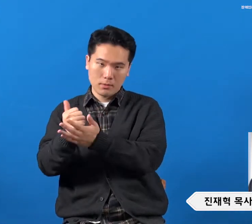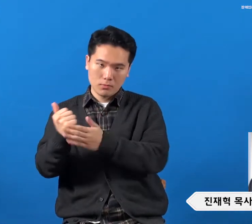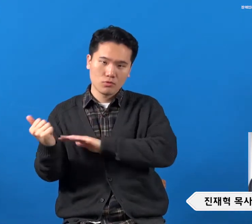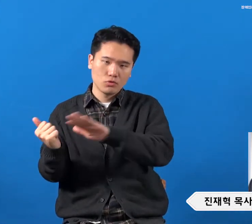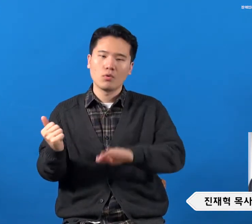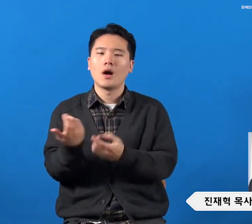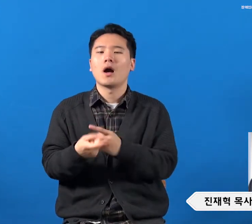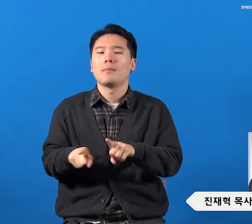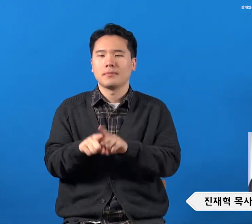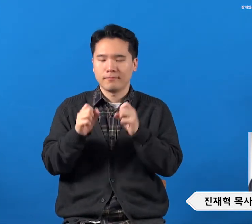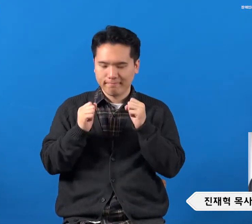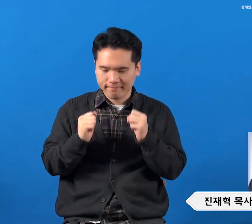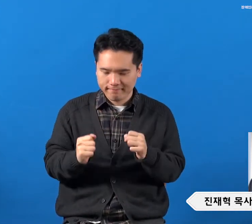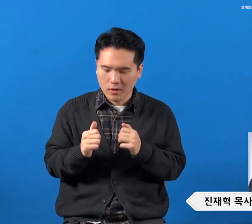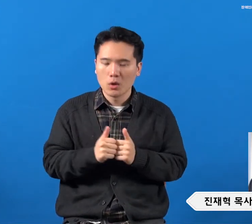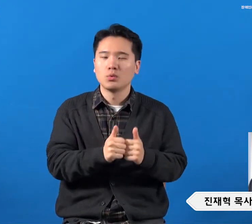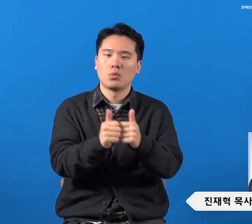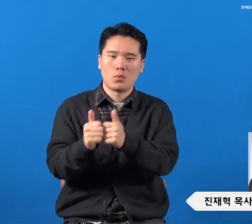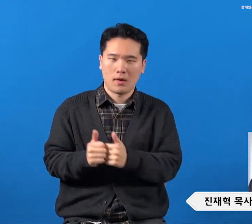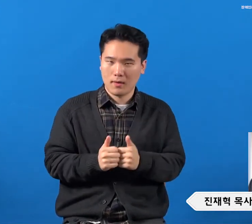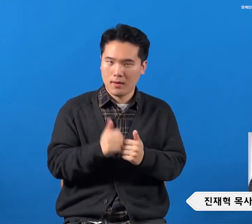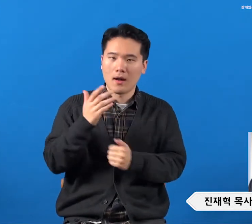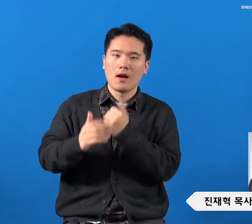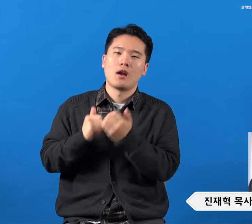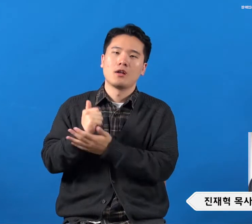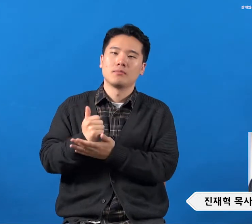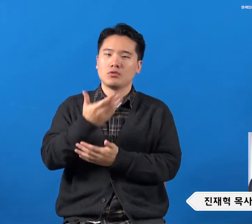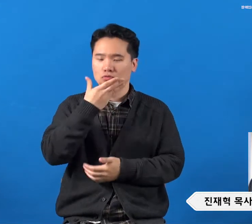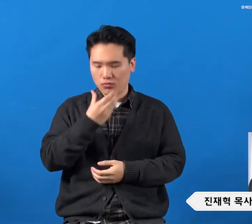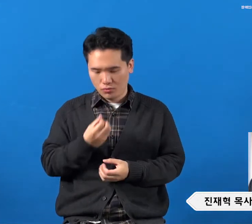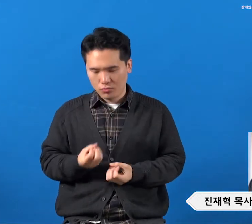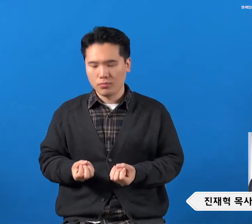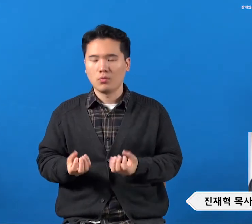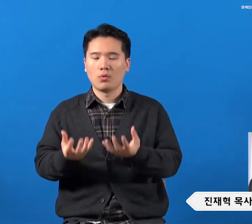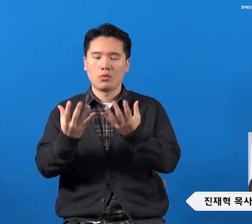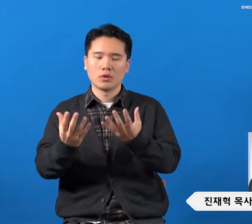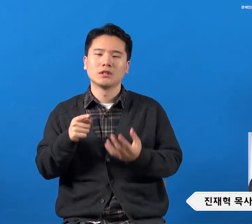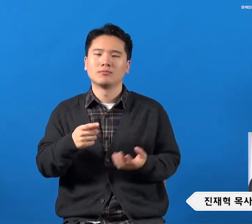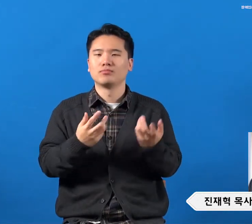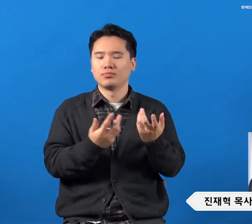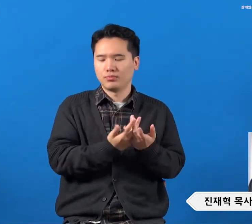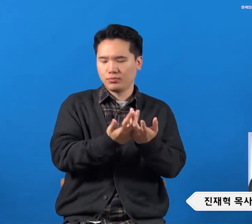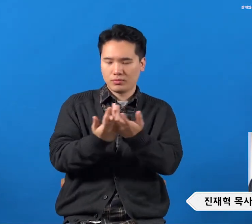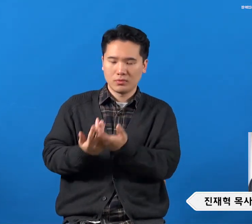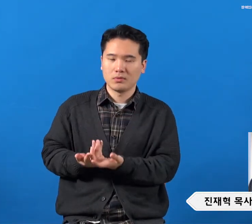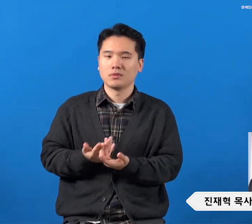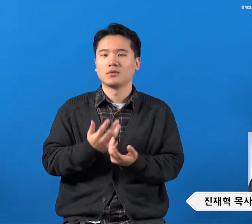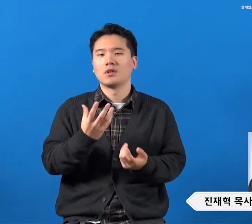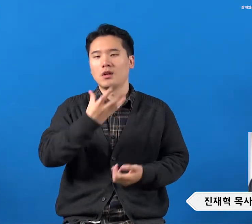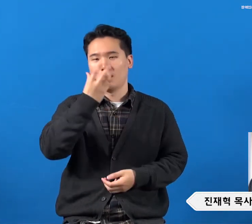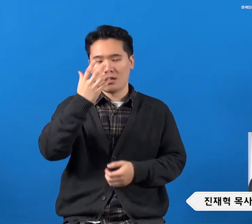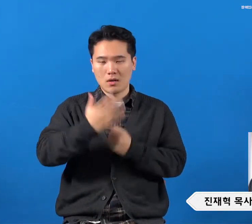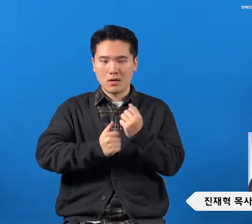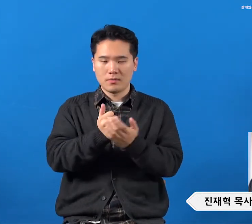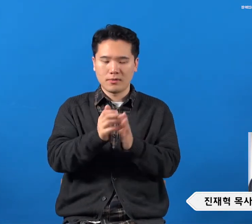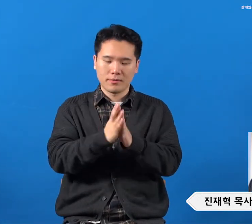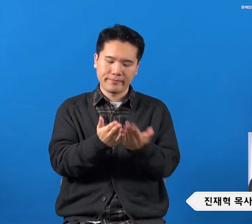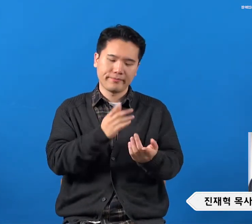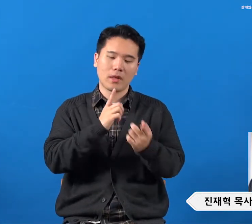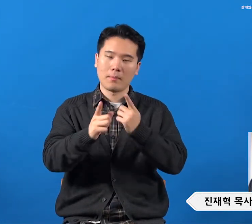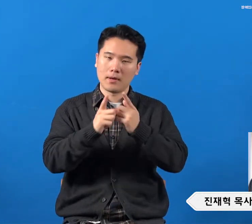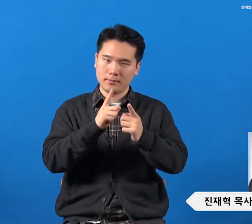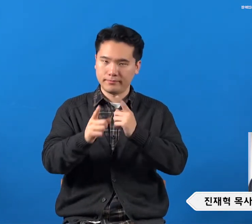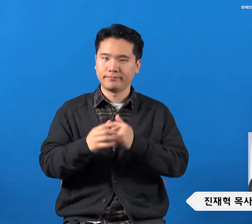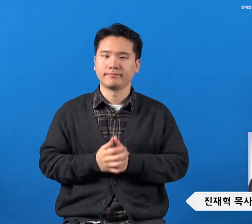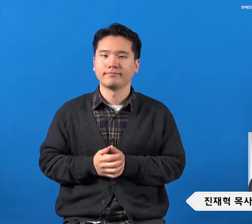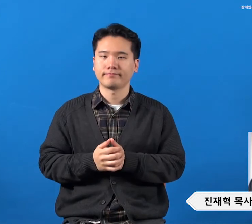함께 하시고 동행하시는 하나님의 축복의 그 풍성함을 성경은 말씀하고 있습니다.